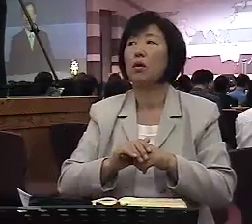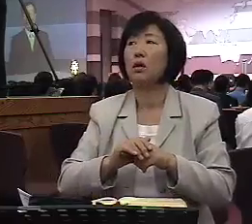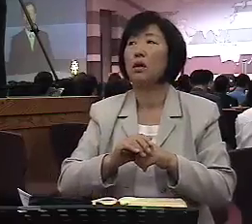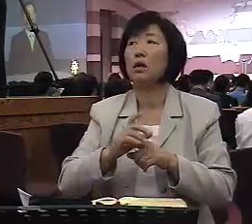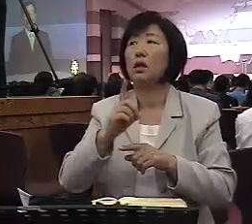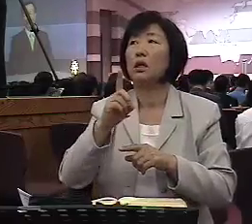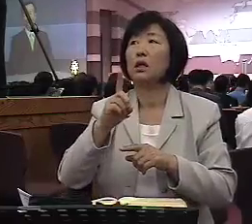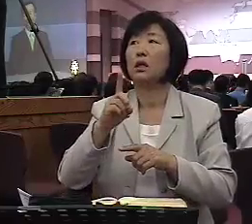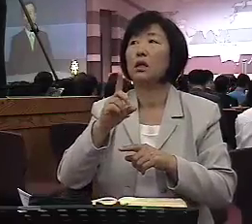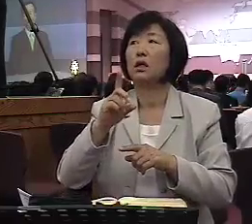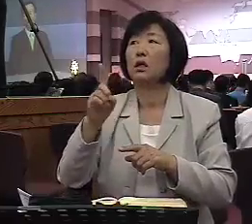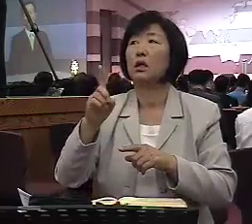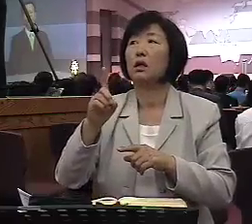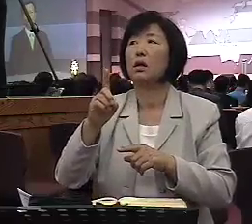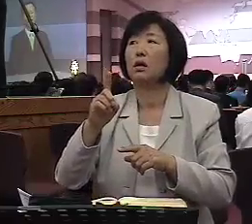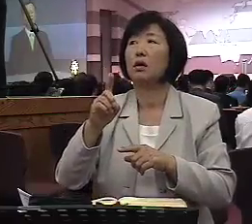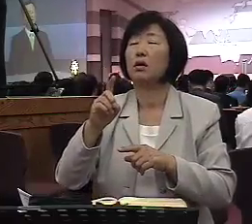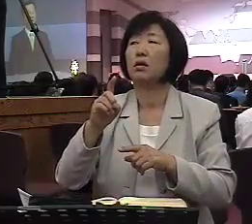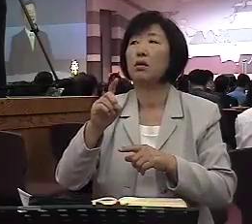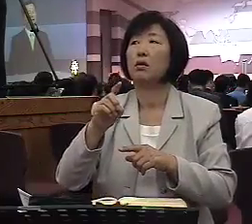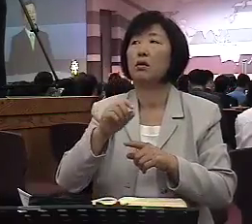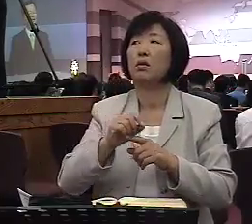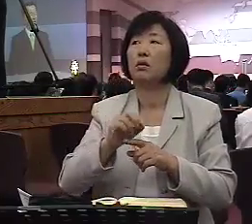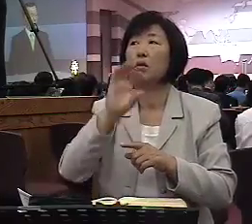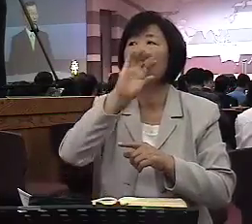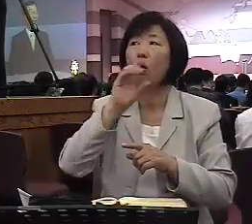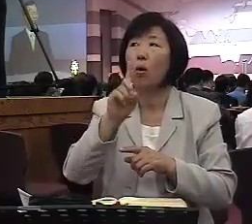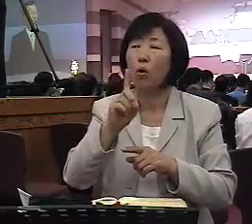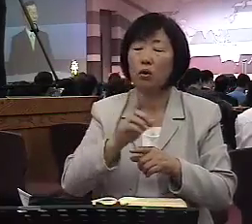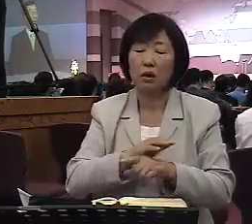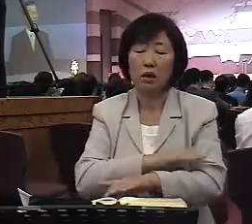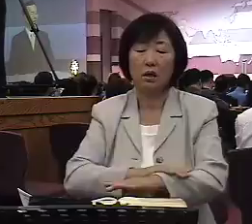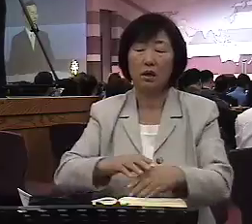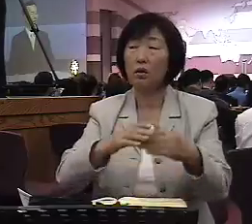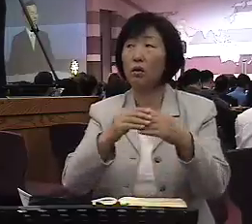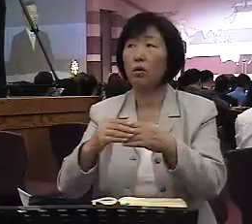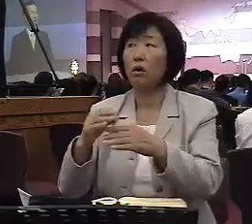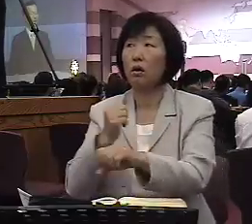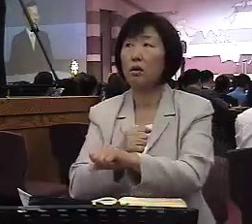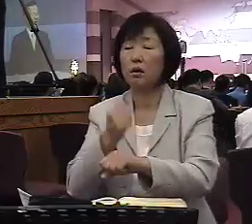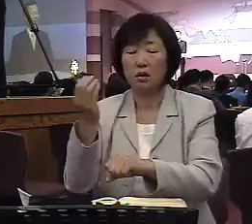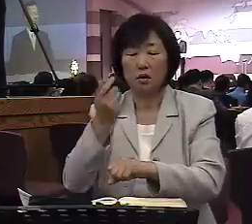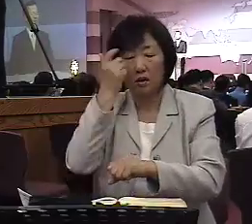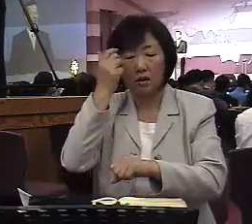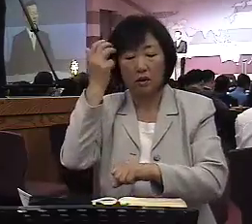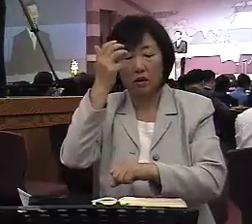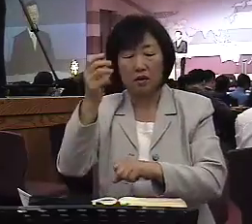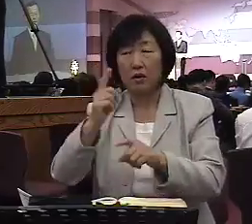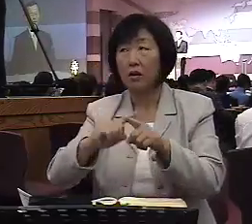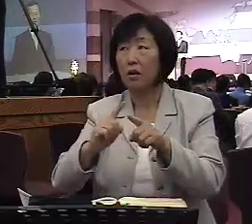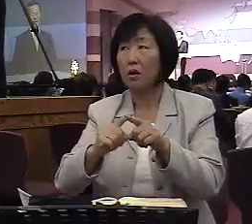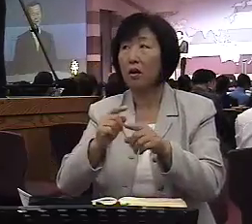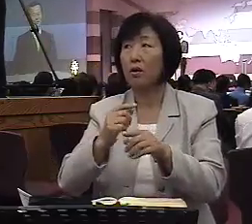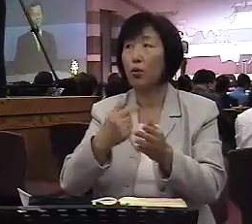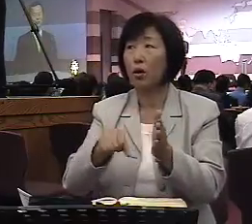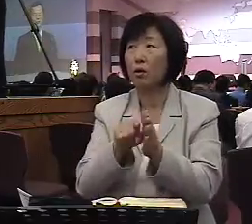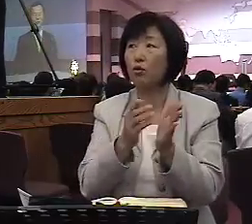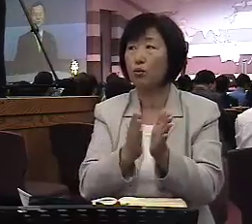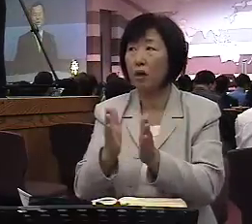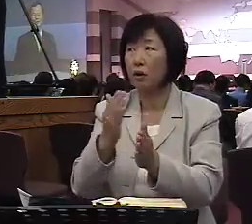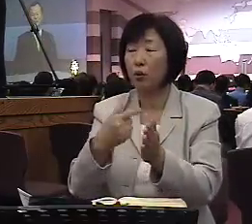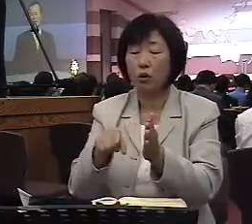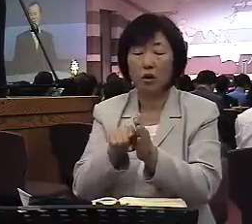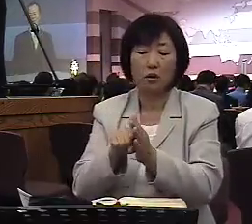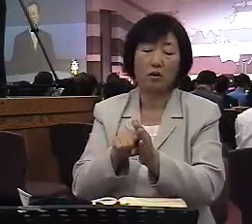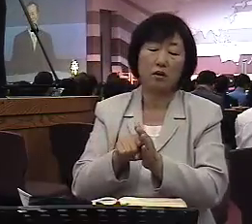포럼 훈련을 어떻게 잘 인도할 것인가 영적인 칼을 갈고 준비하기 위해 또한